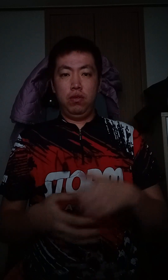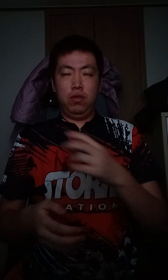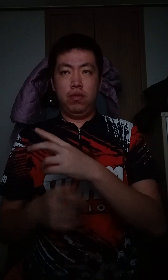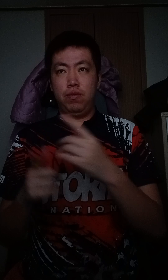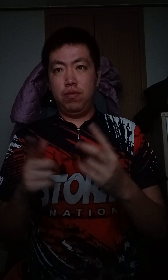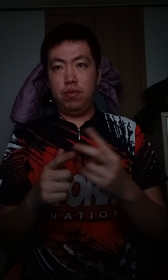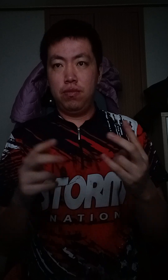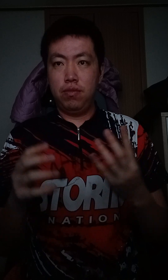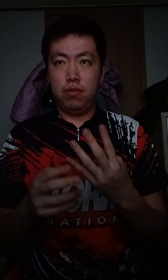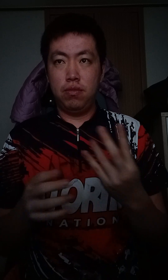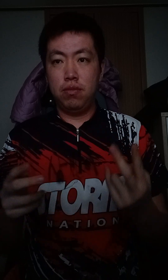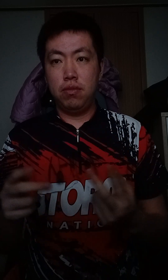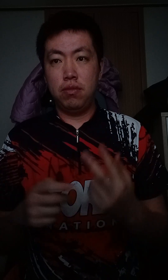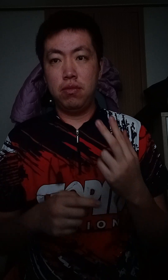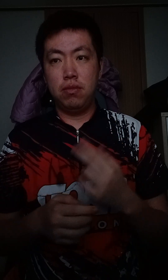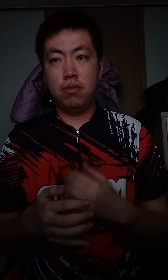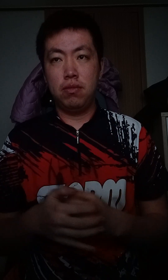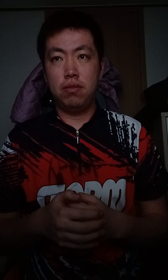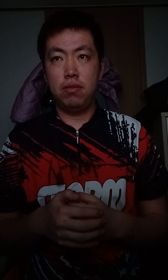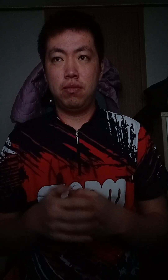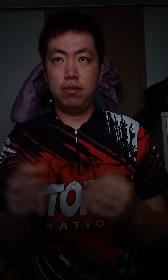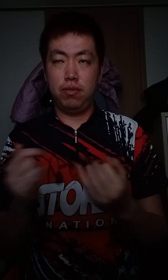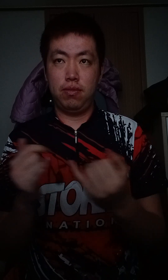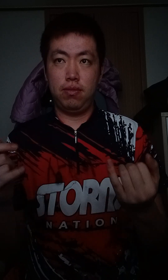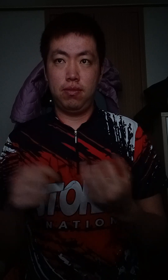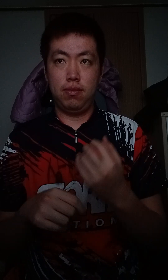7시 13분쯤 대전